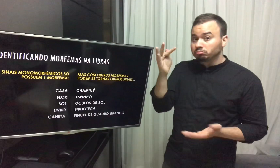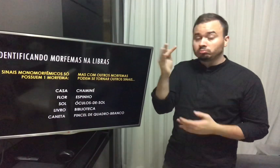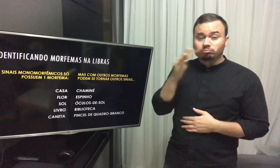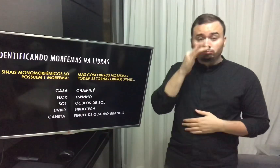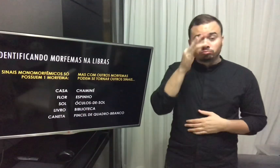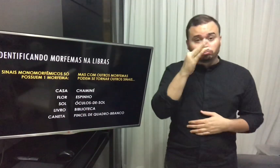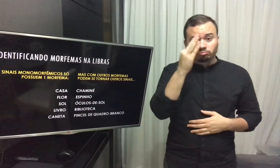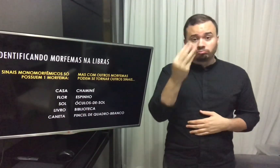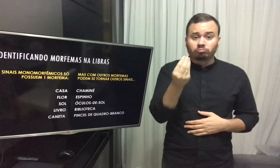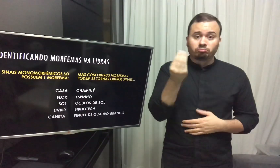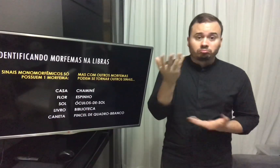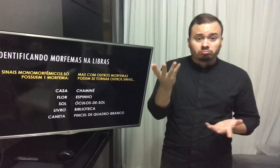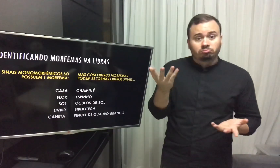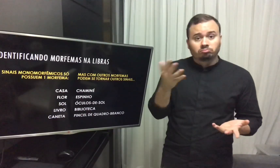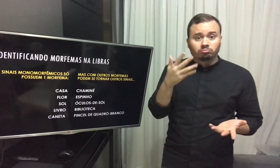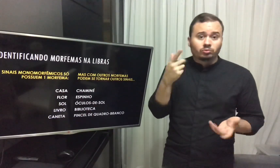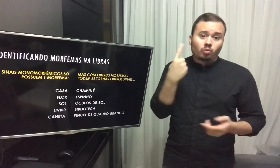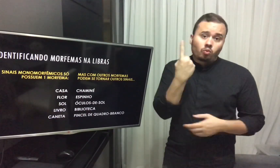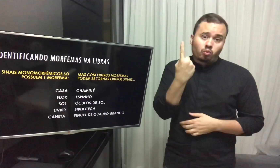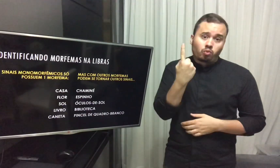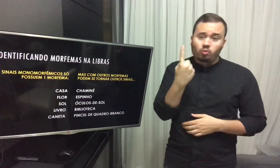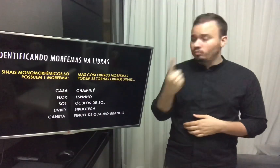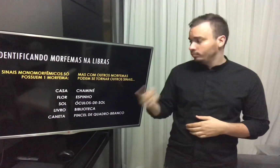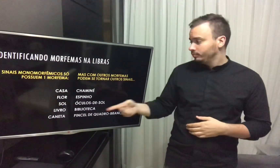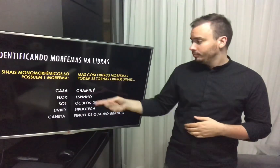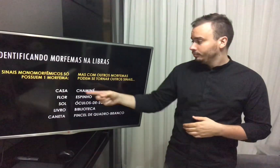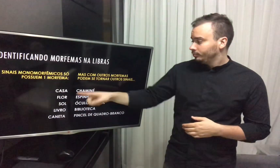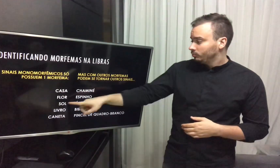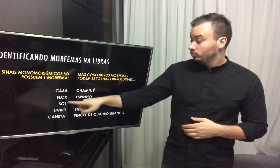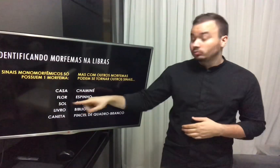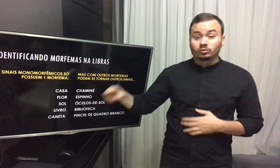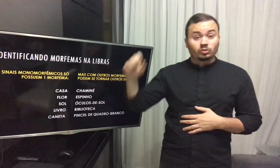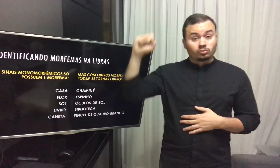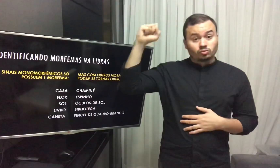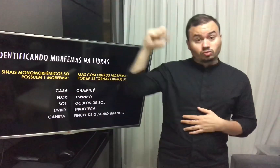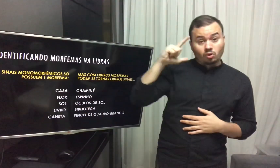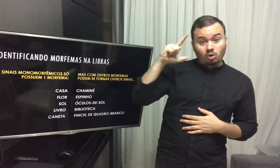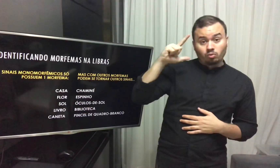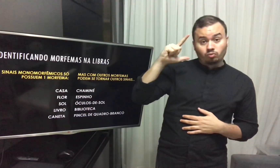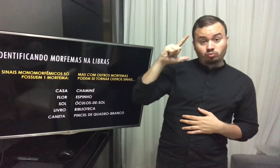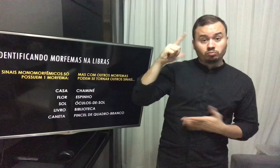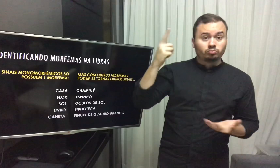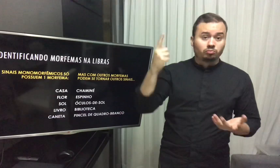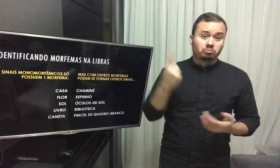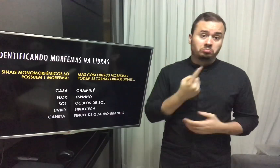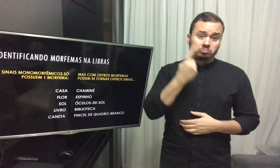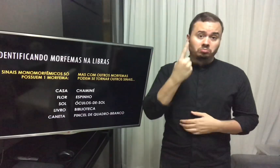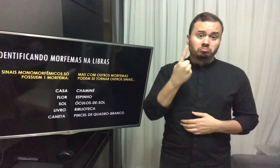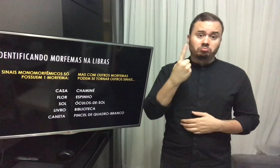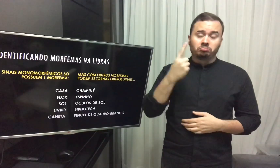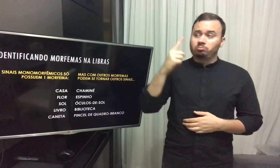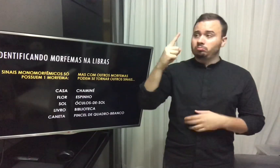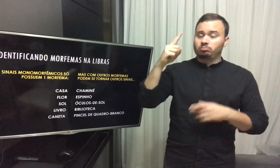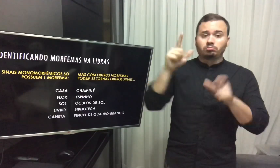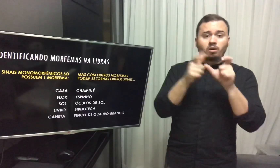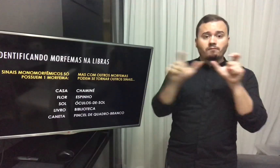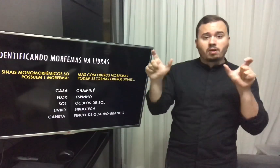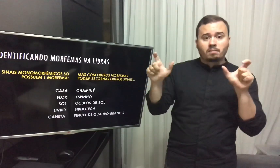Flor também só tem um morfema. O sol, apenas